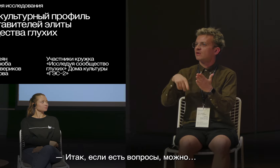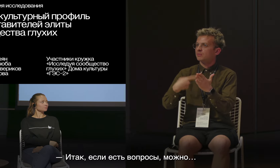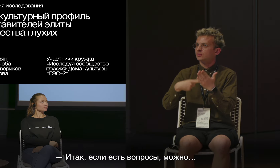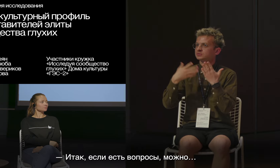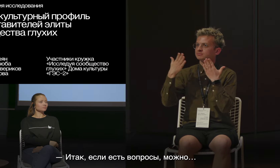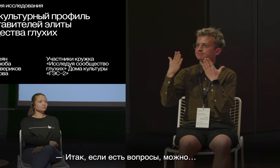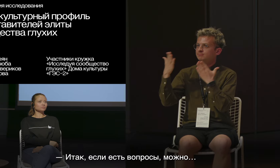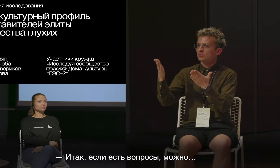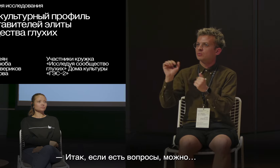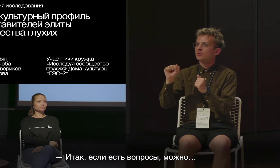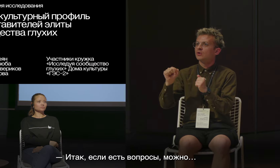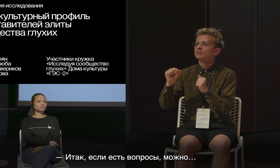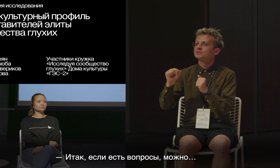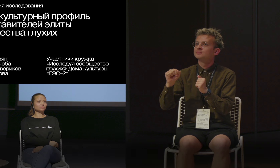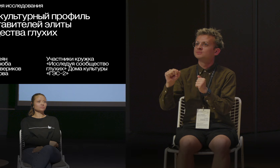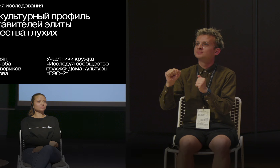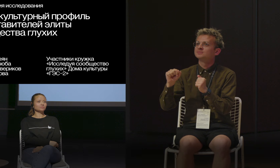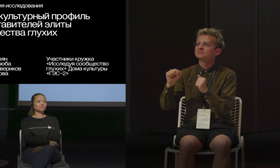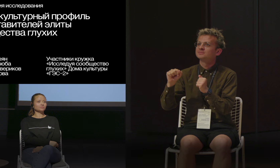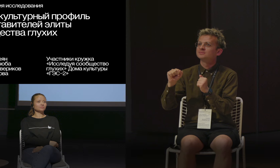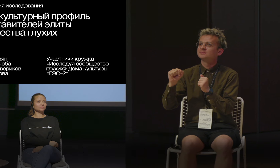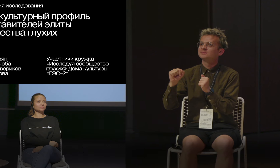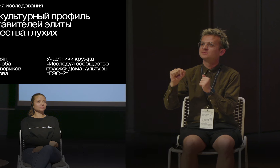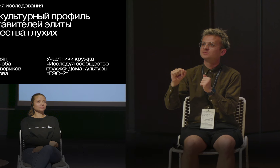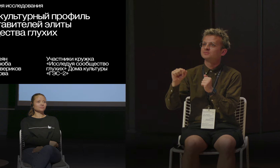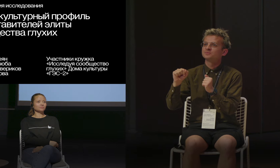Есть ли у вас вопросы, которые вы хотели бы задать?